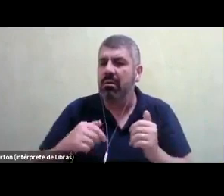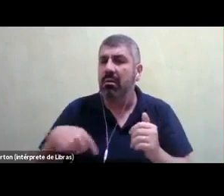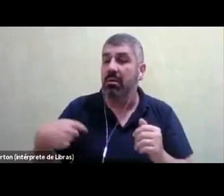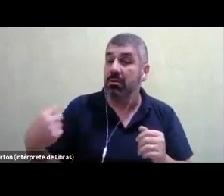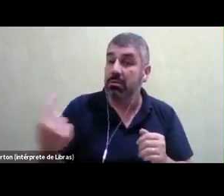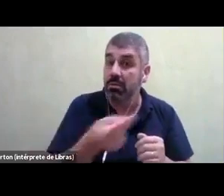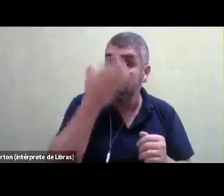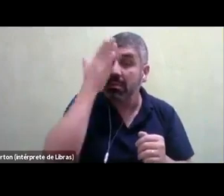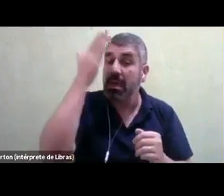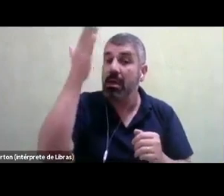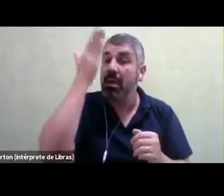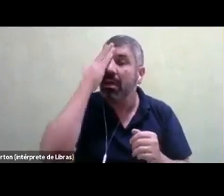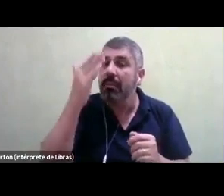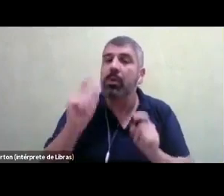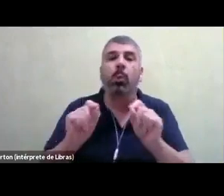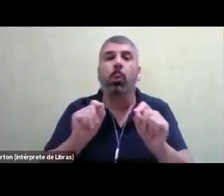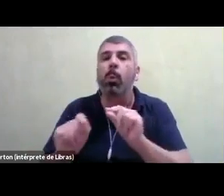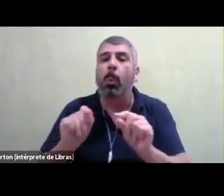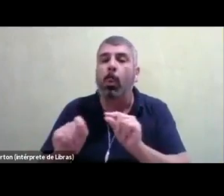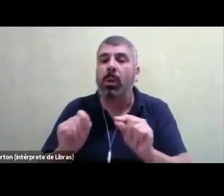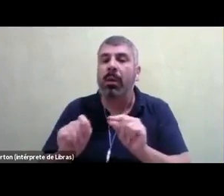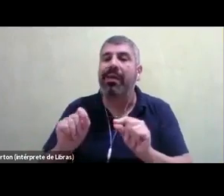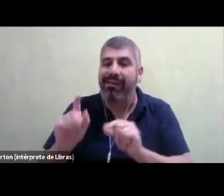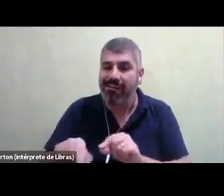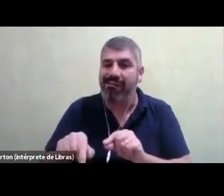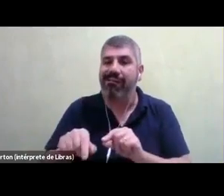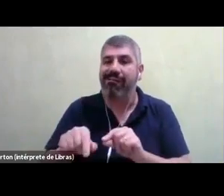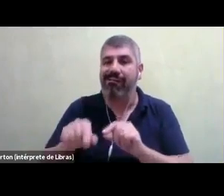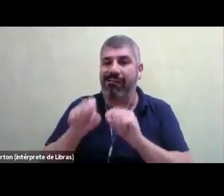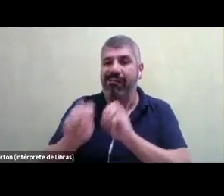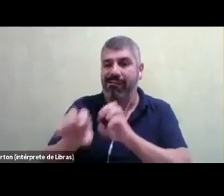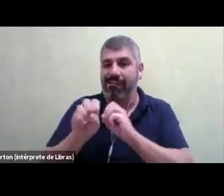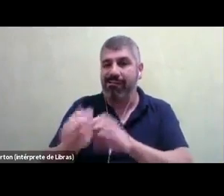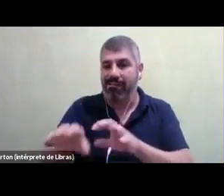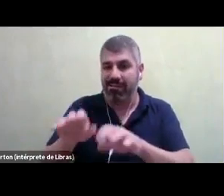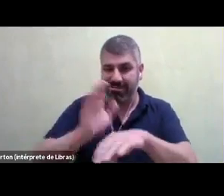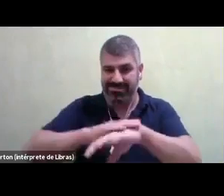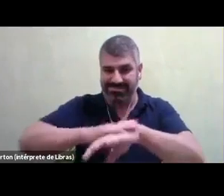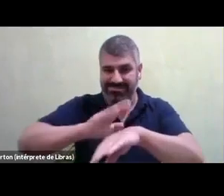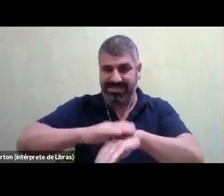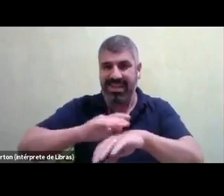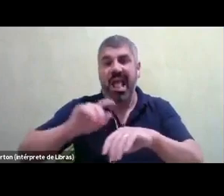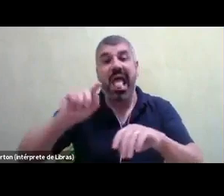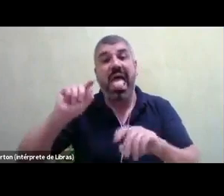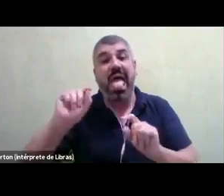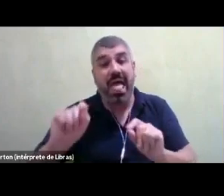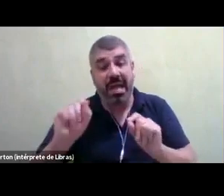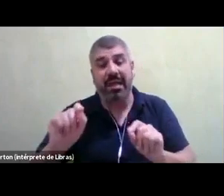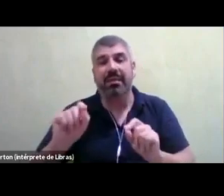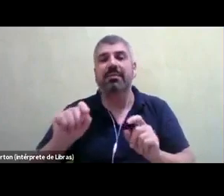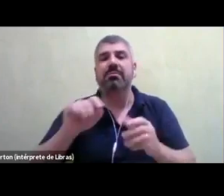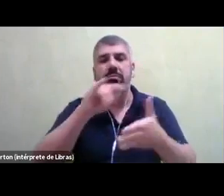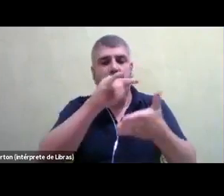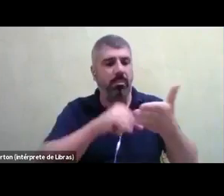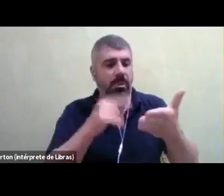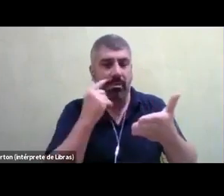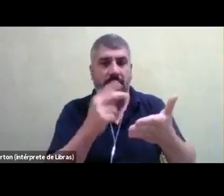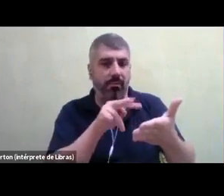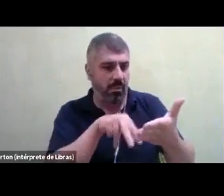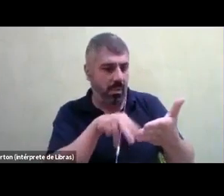educacionais se pautam normalmente em documentos, né, que são elaborados em nível nacional e